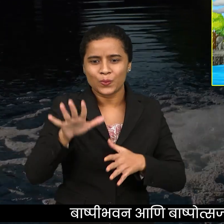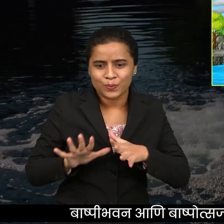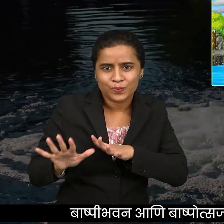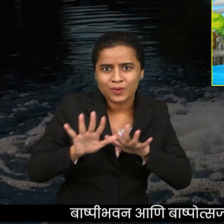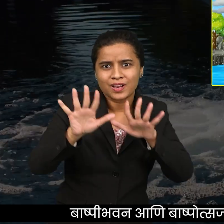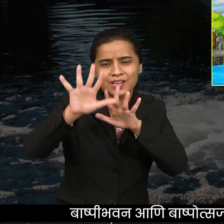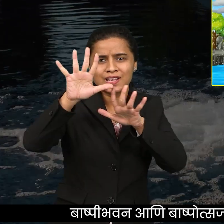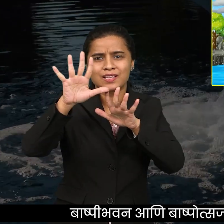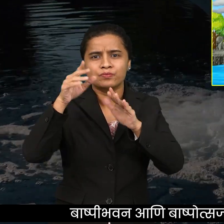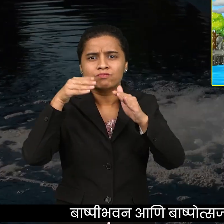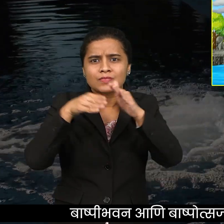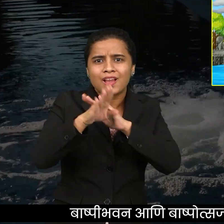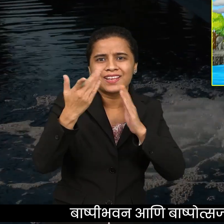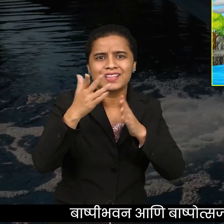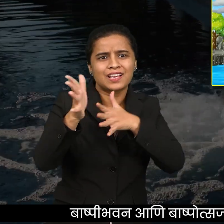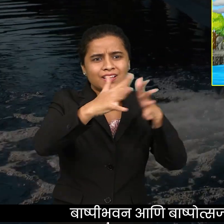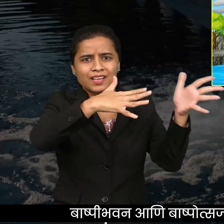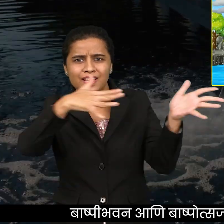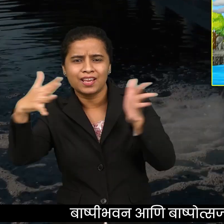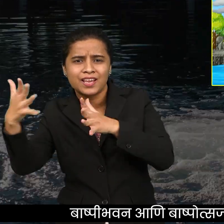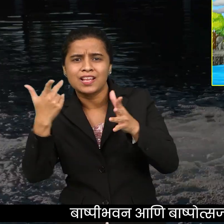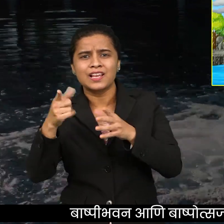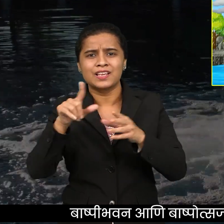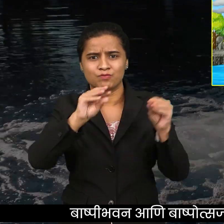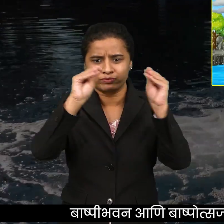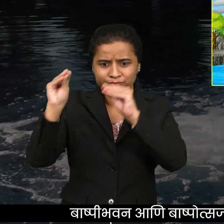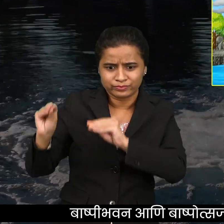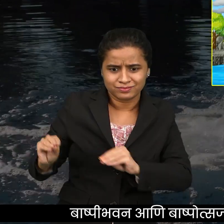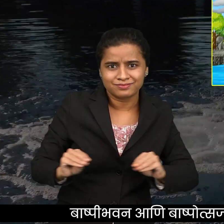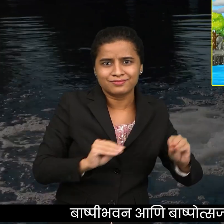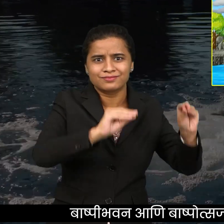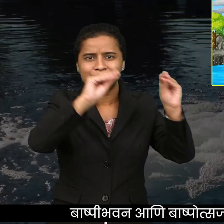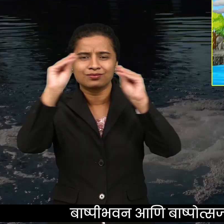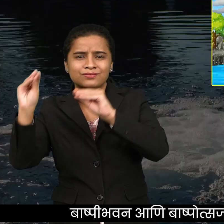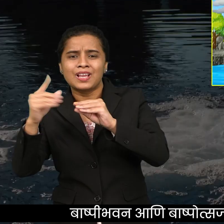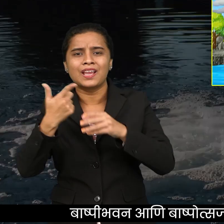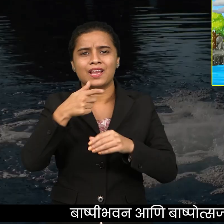बाष्पीभवन आणि बाष्पोत्सर्जनाद्वारे पाण्याची वाफ हवेत प्रवेश करते.